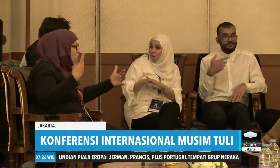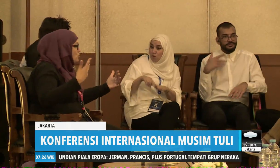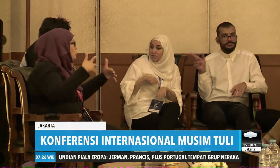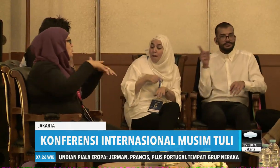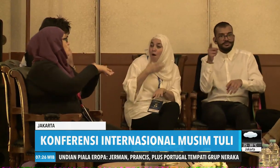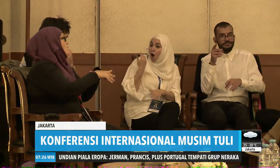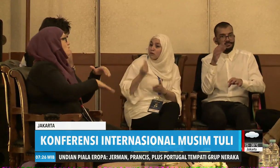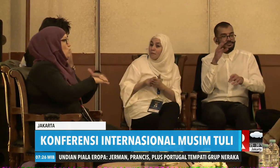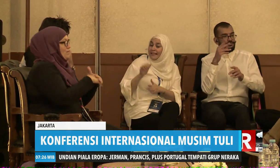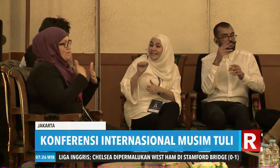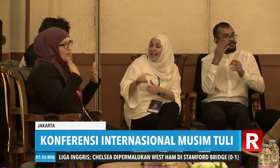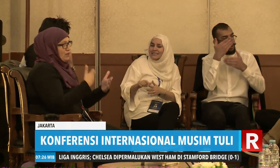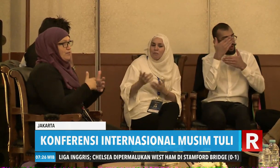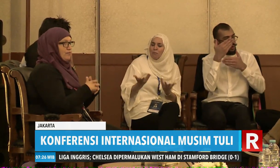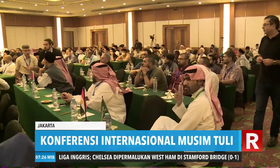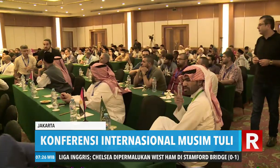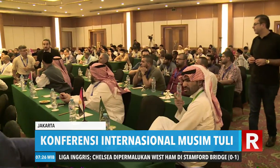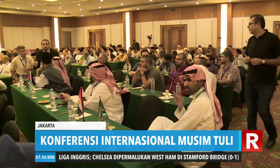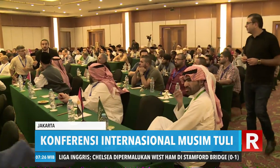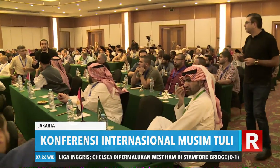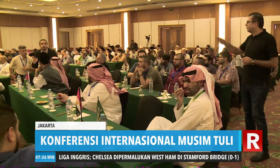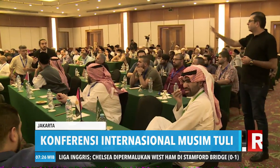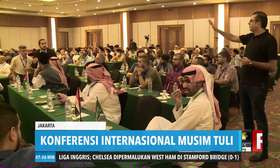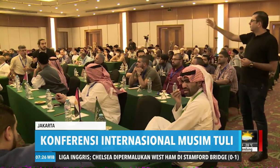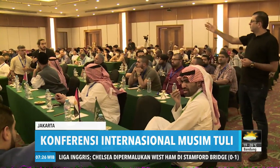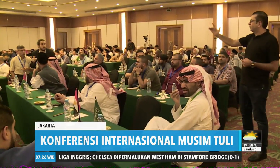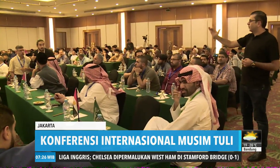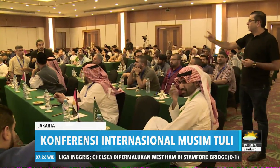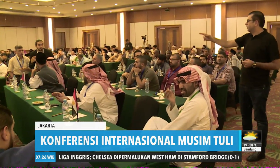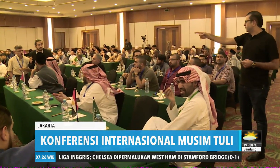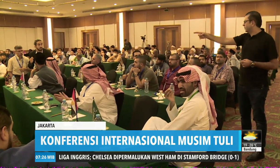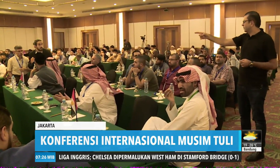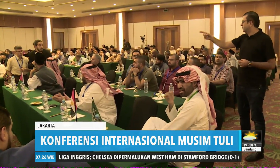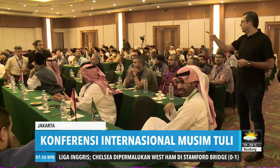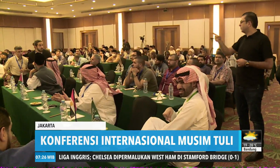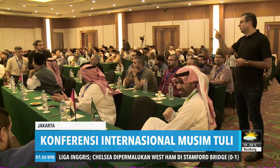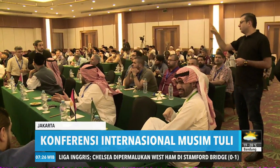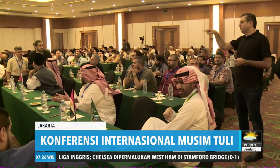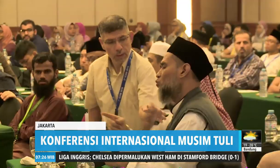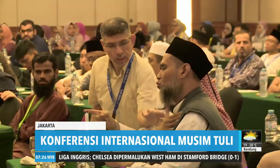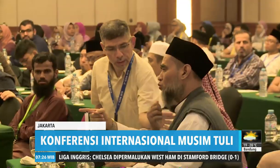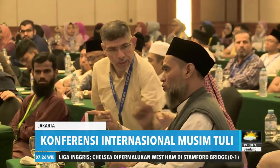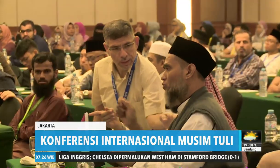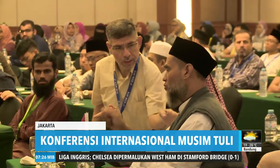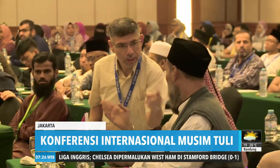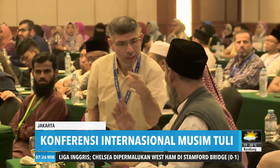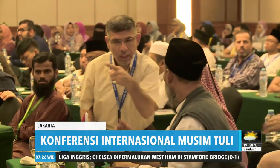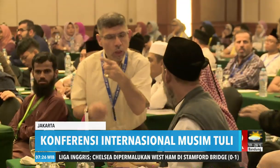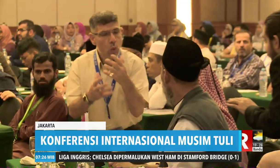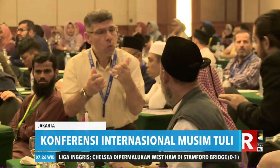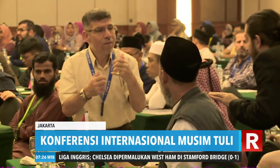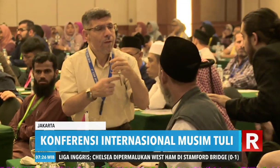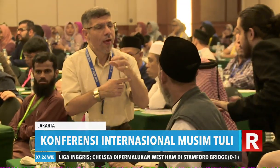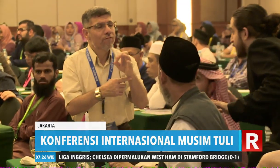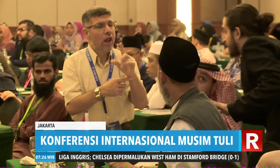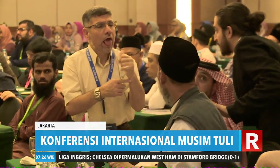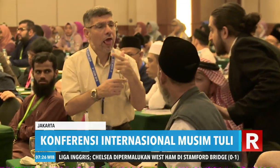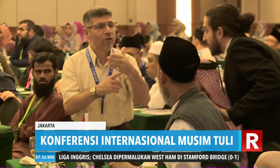global serta tantangan di era modern bagi seorang muslim tuli. Third International Conference of Deaf